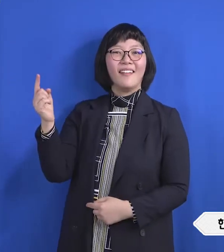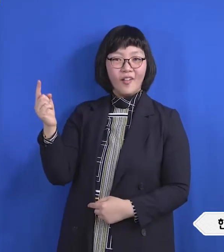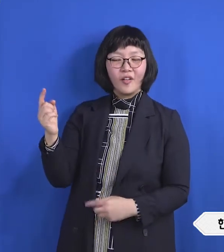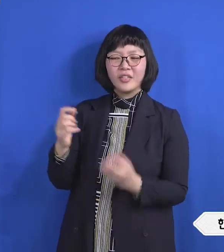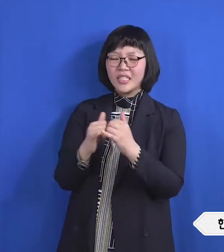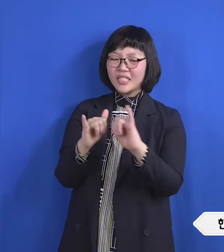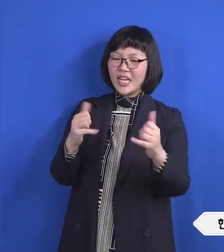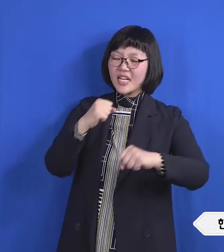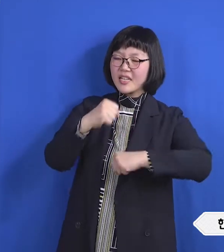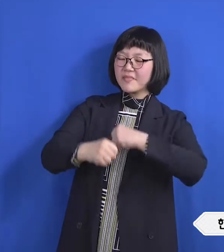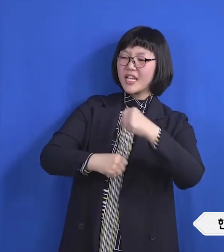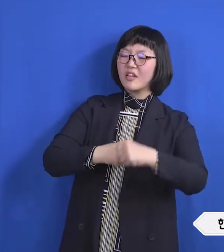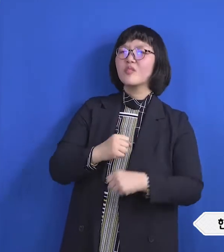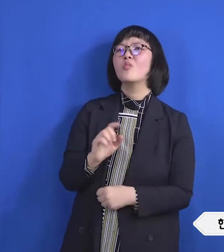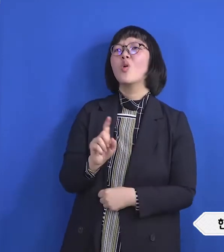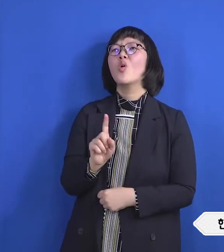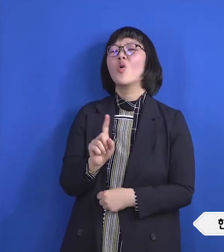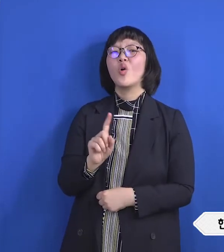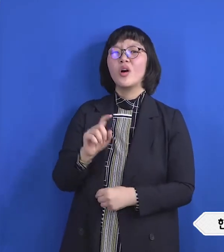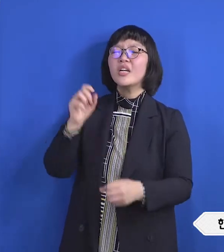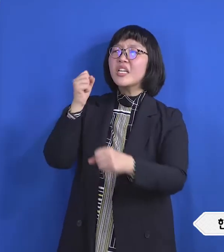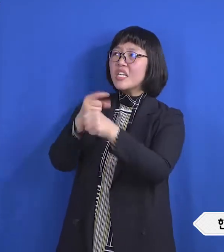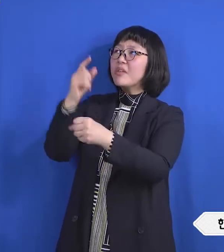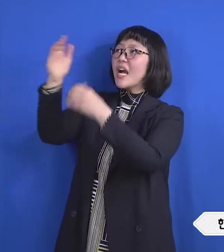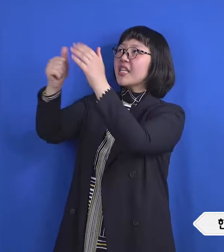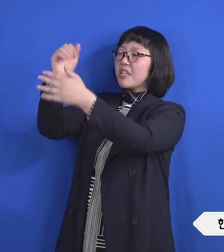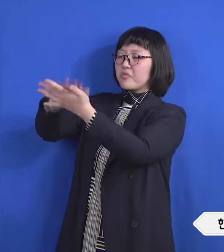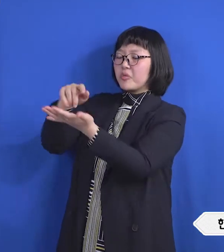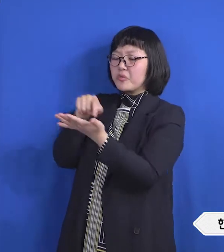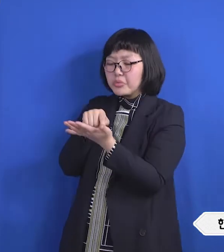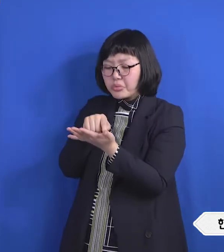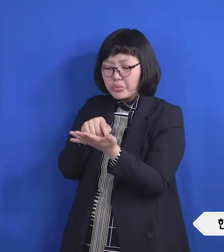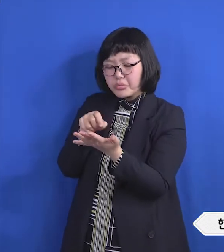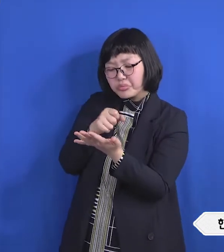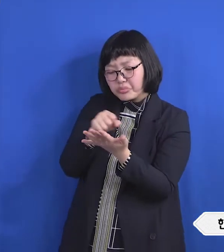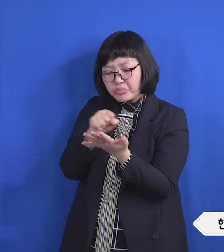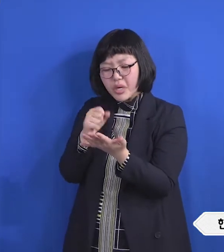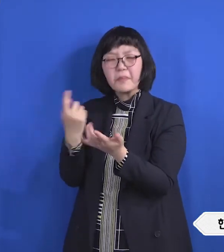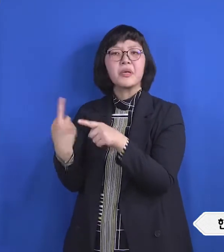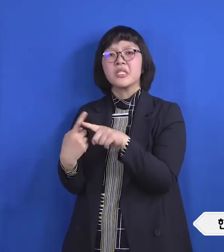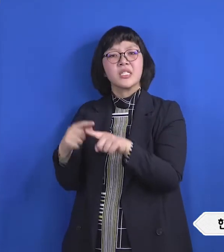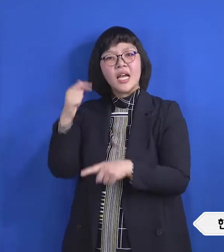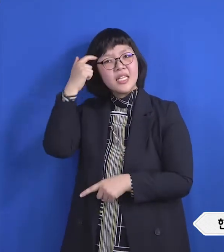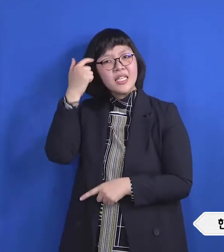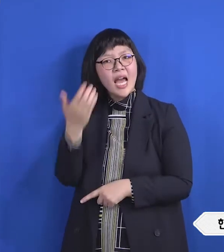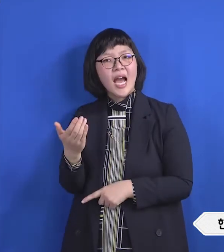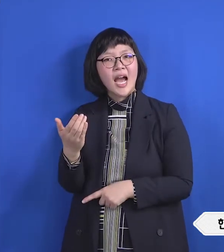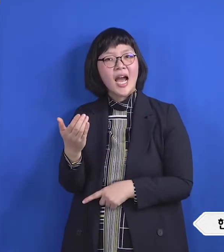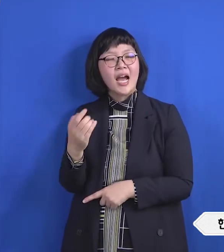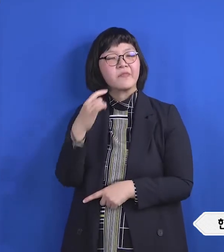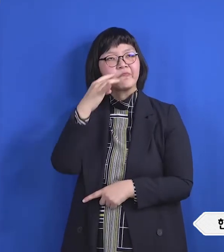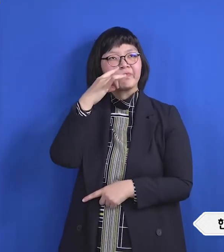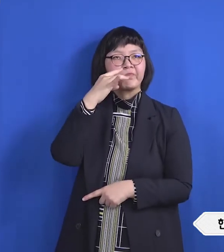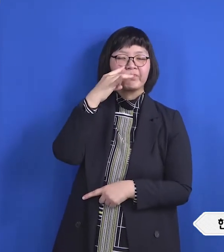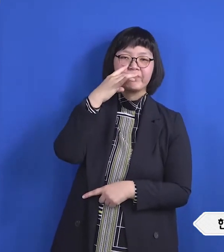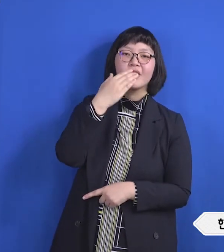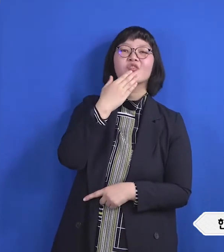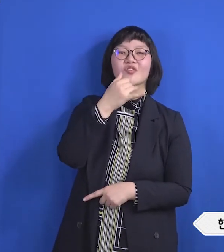자기가 자유롭게 행동할 수 있고 그거에 따라 심판을 받는다, 그게 말이 되느냐 하는 의문을 가질 수가